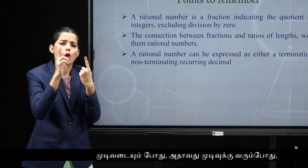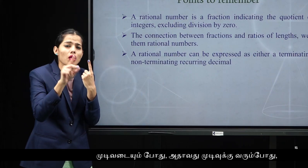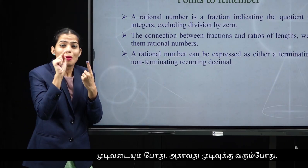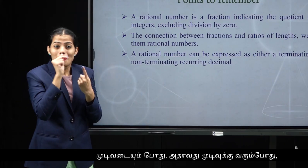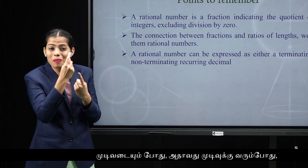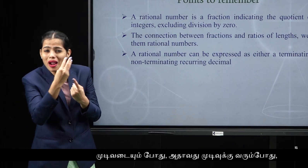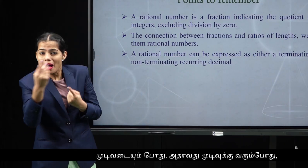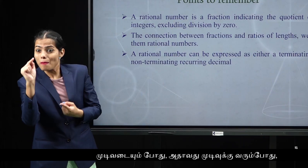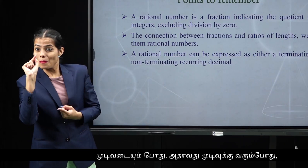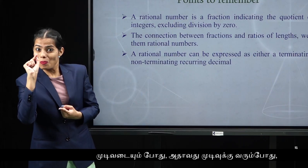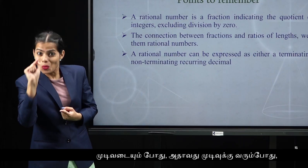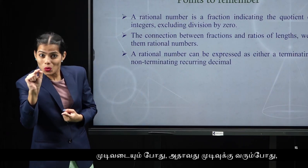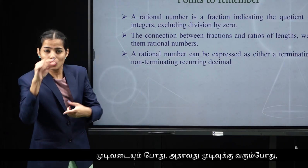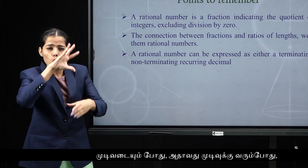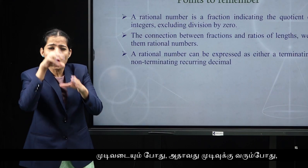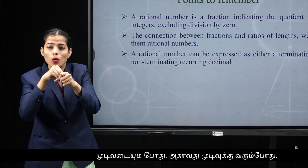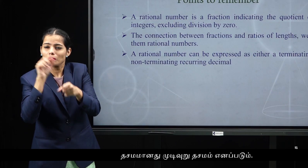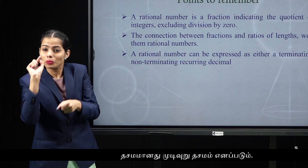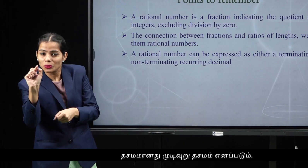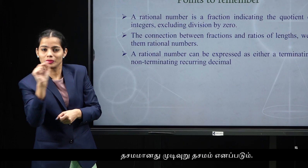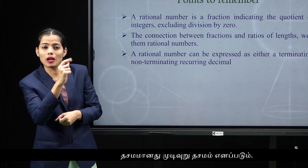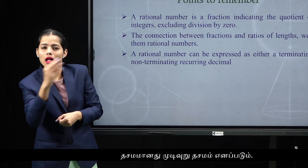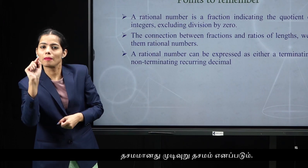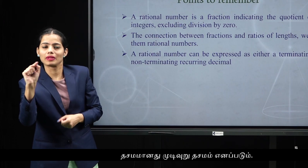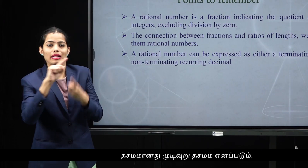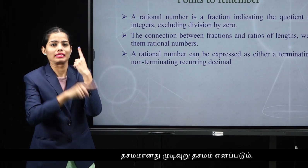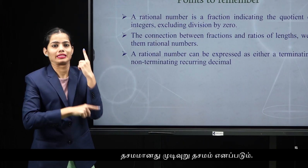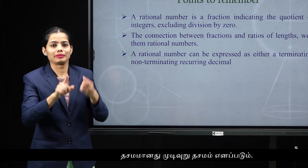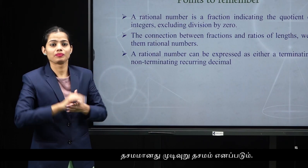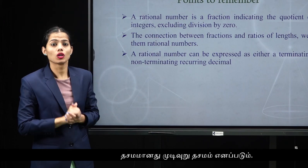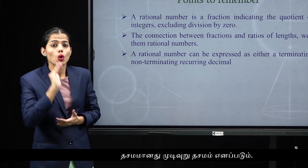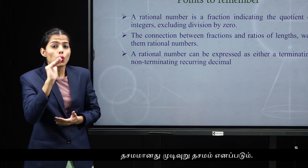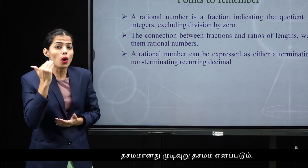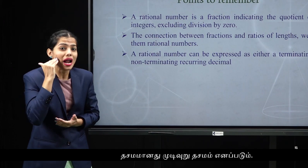அதாவது முடிவுக்கு வரும்போது, தசமமானது முடிவுறு தசமம் எனப்படும்.